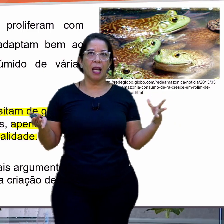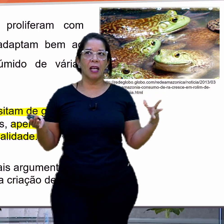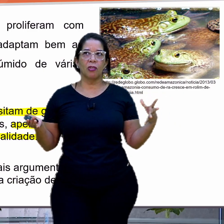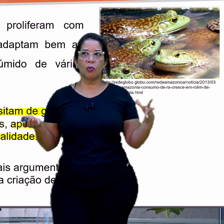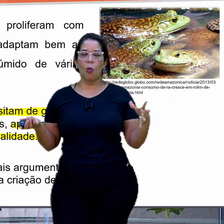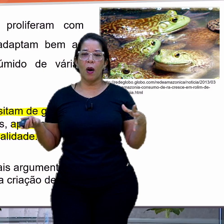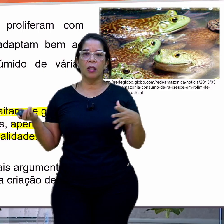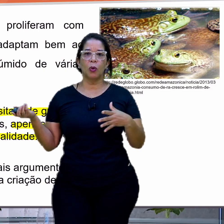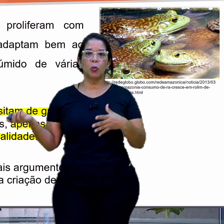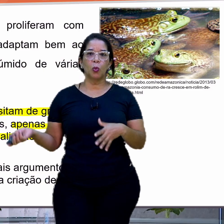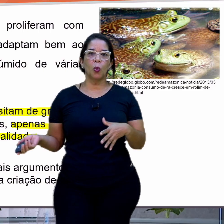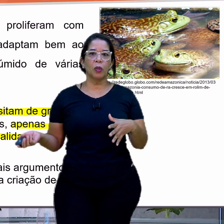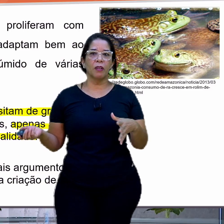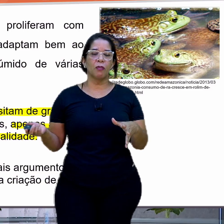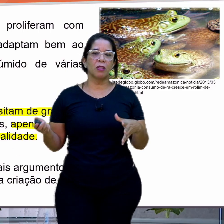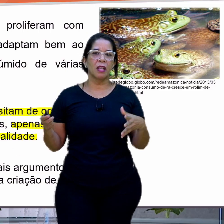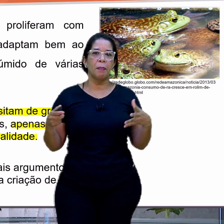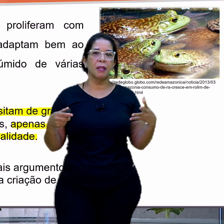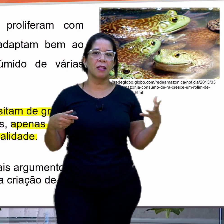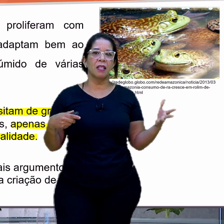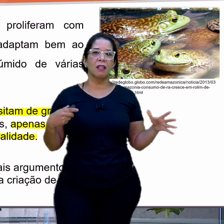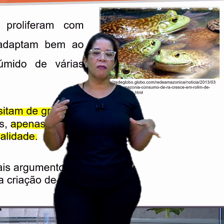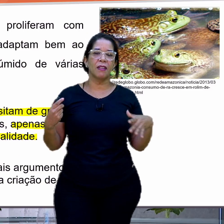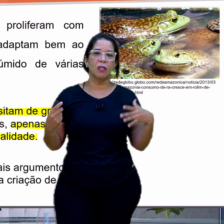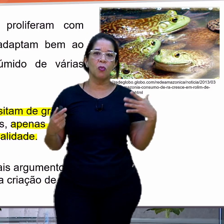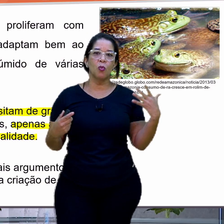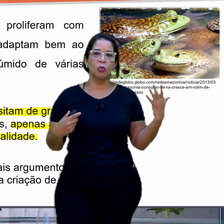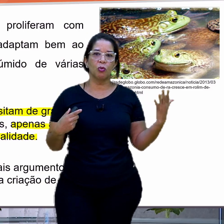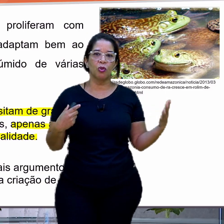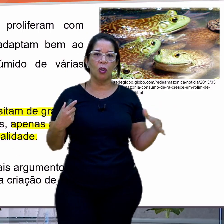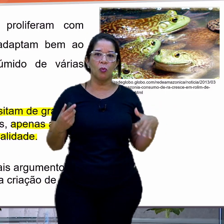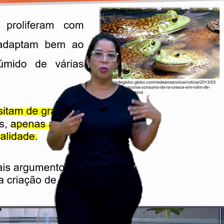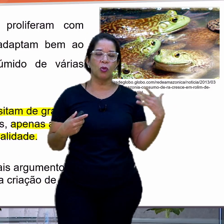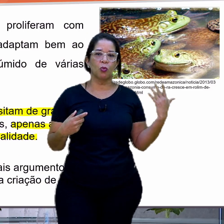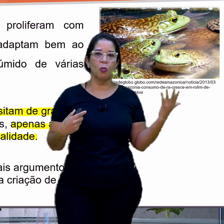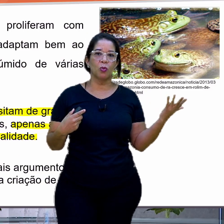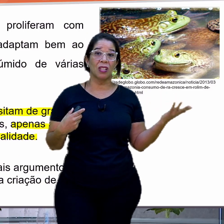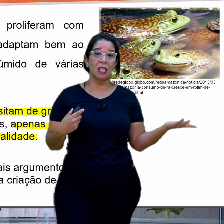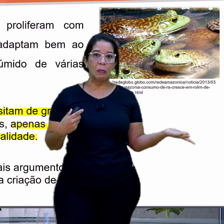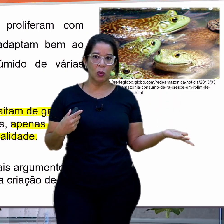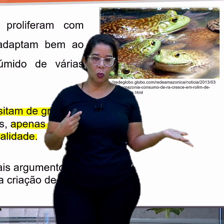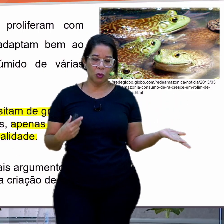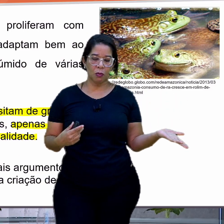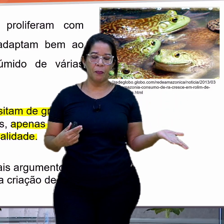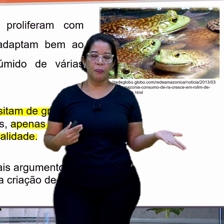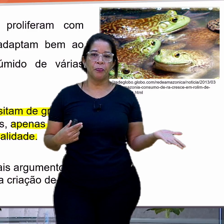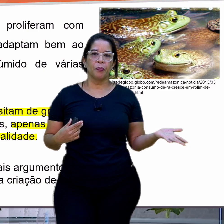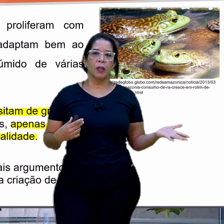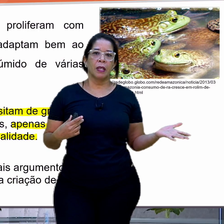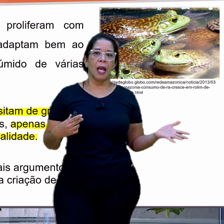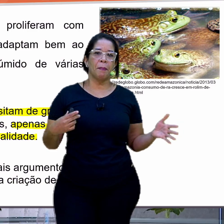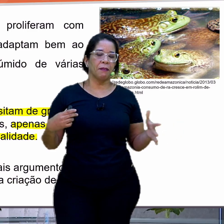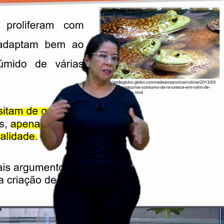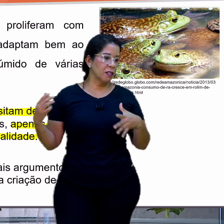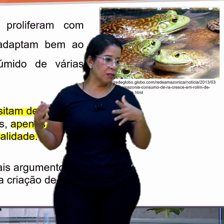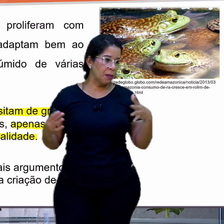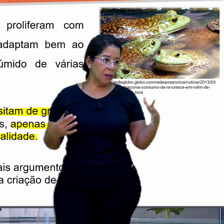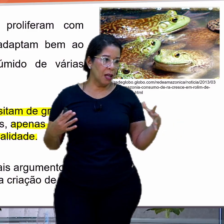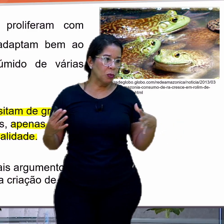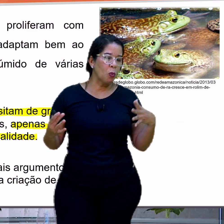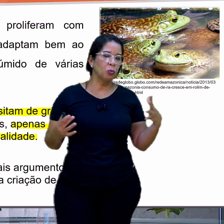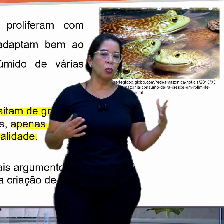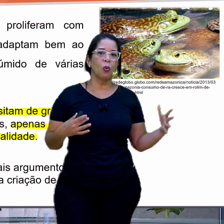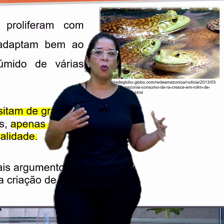da mesma propriedade, com a agricultura, e você precisa fazer uso de alguns insumos químicos, né, para